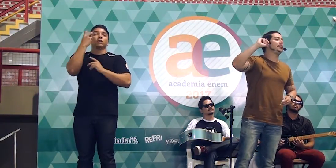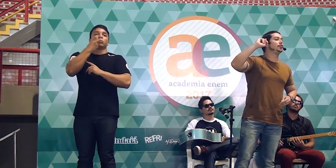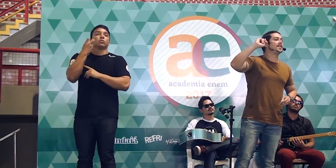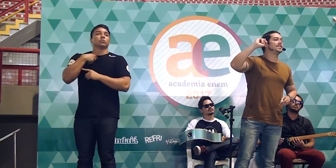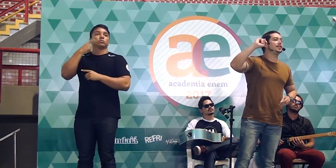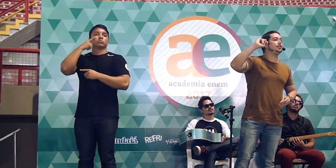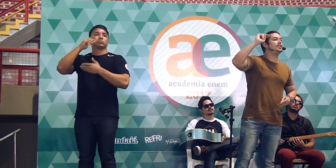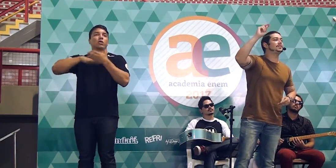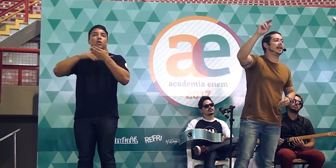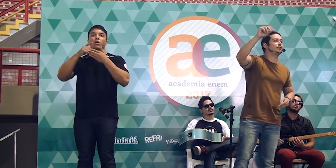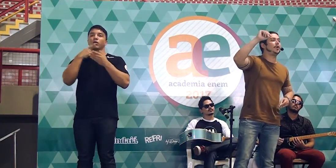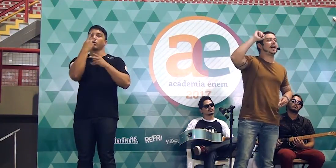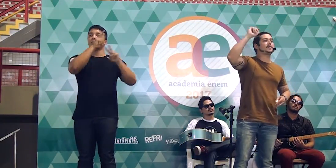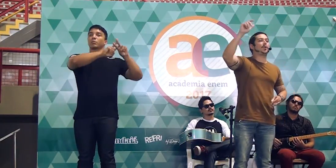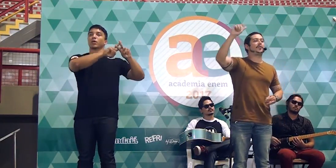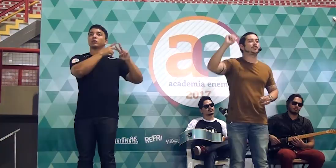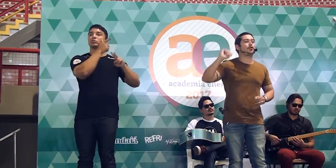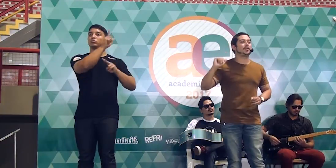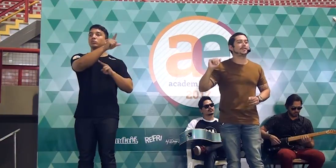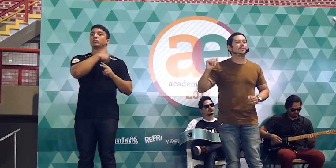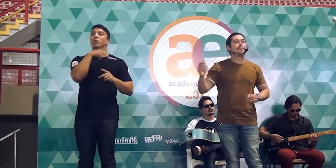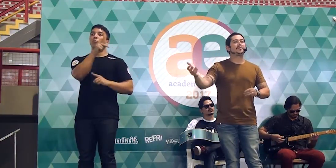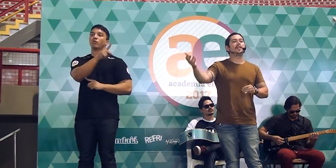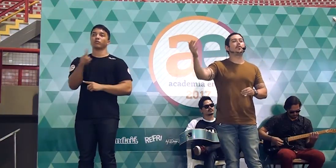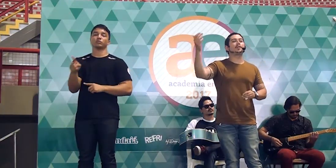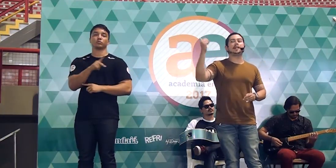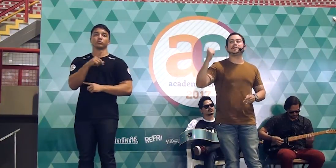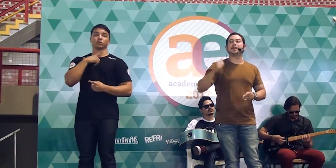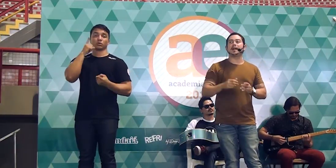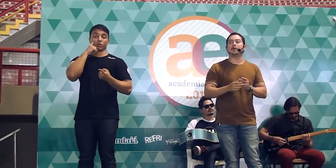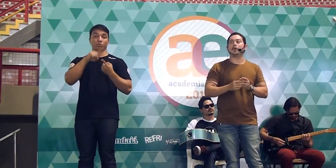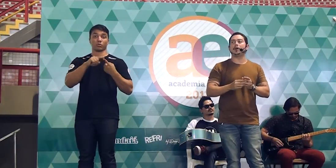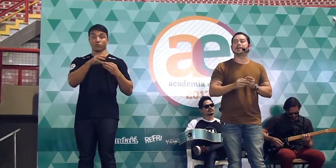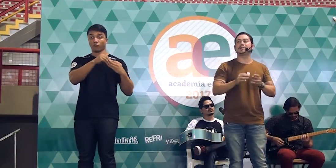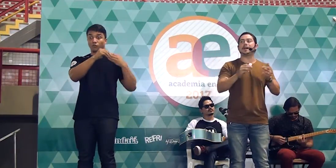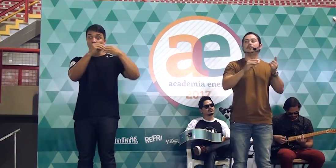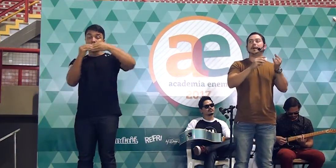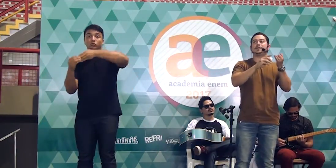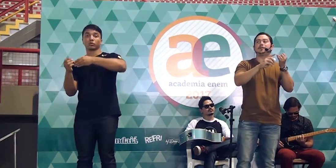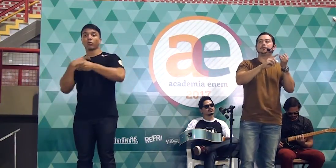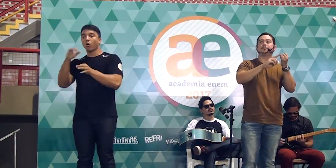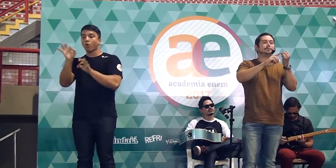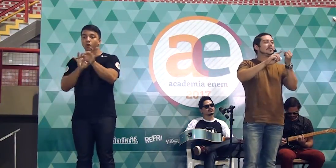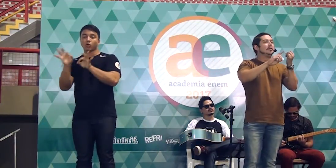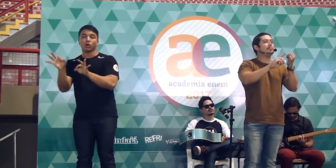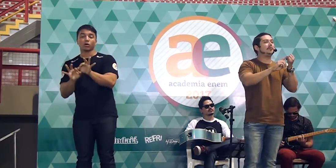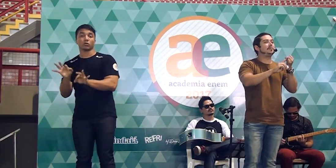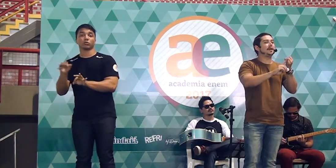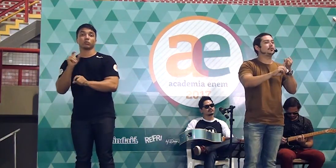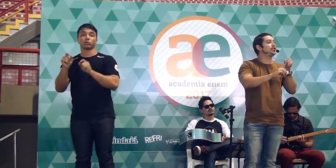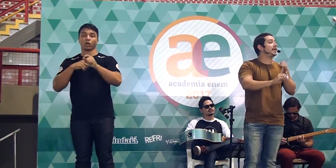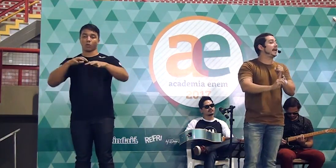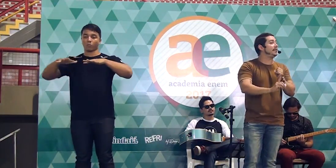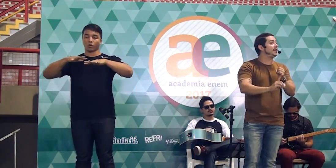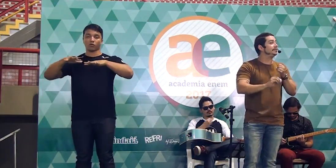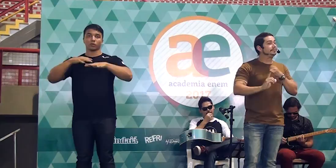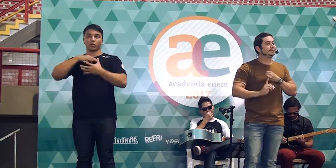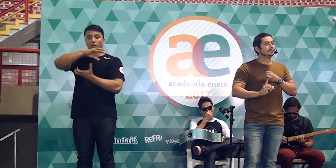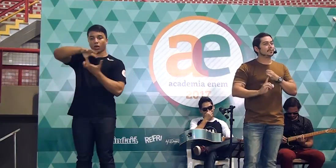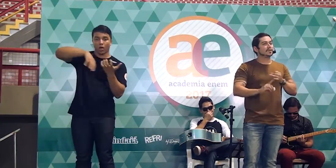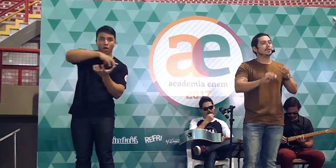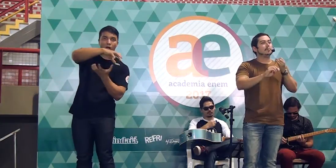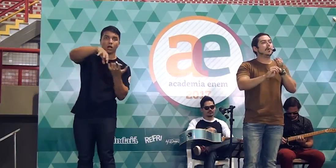que estavam no exílio, intelectuais, professores, e quando eles vieram, organizaram no Brasil movimentos de